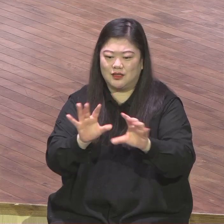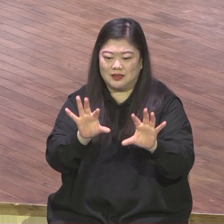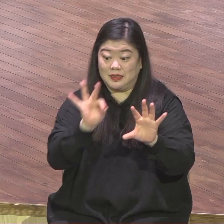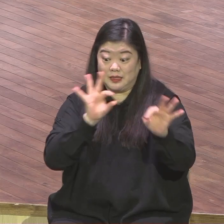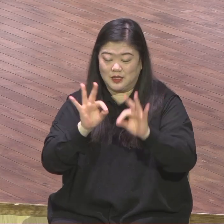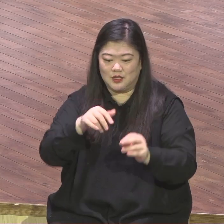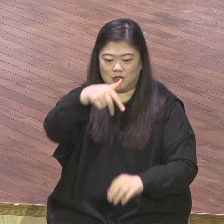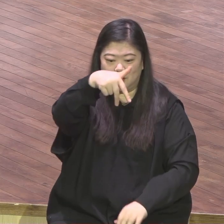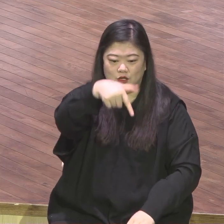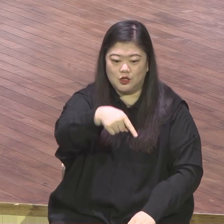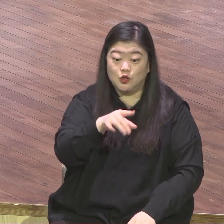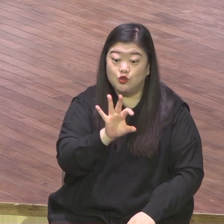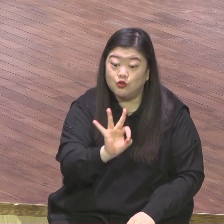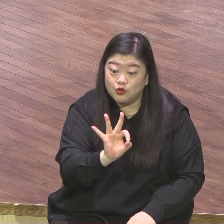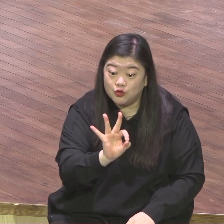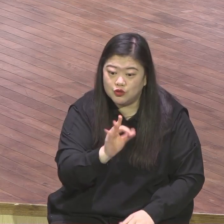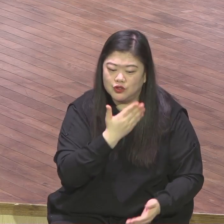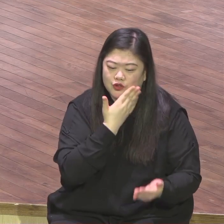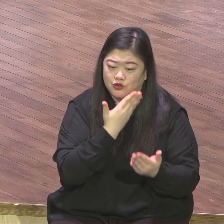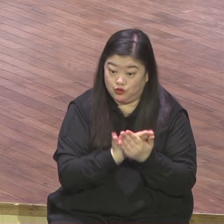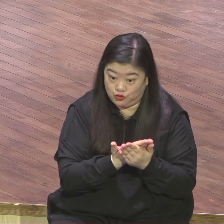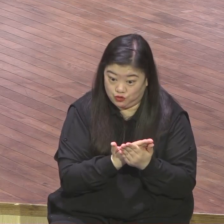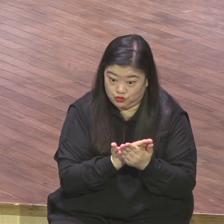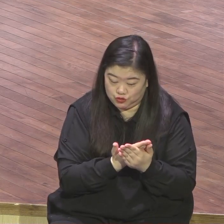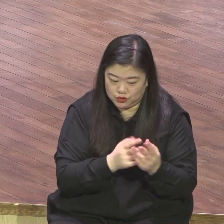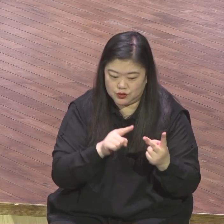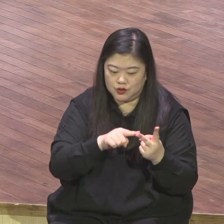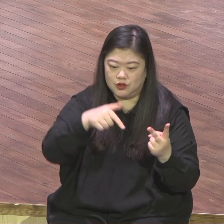중요한 것은 꺾이지 않는 마음.